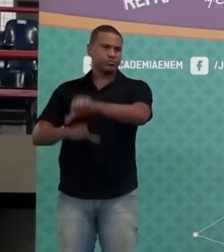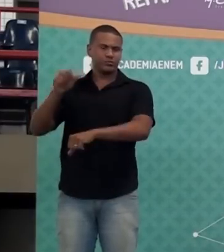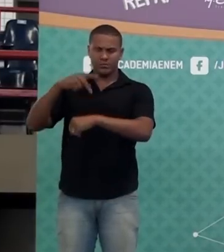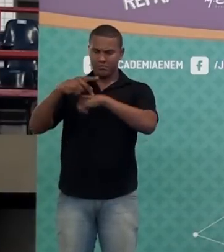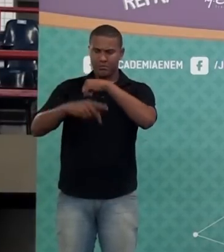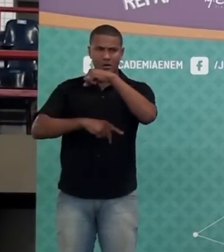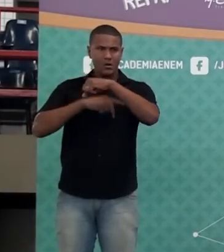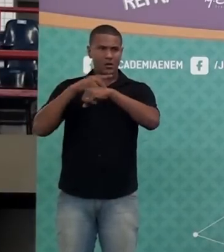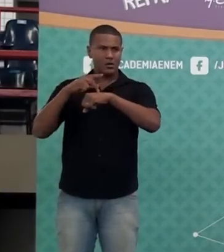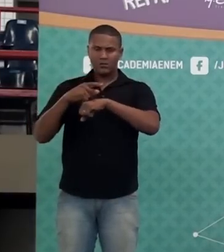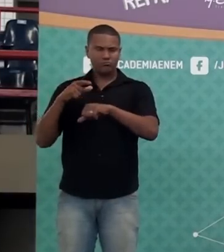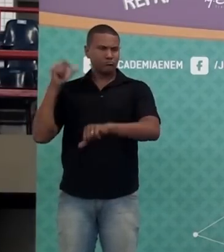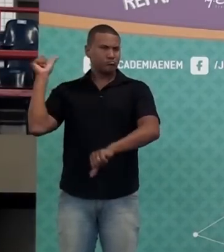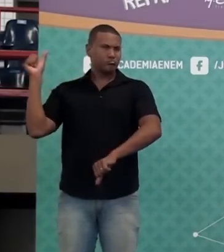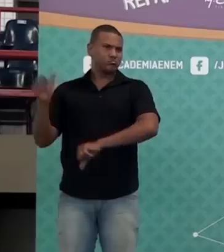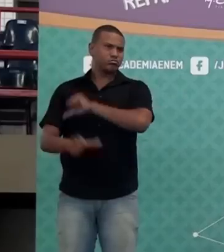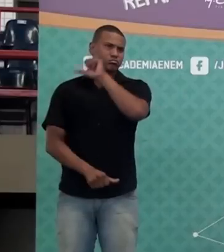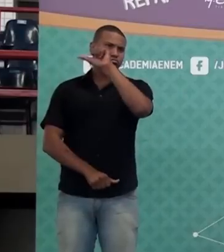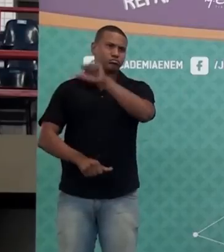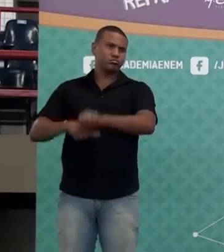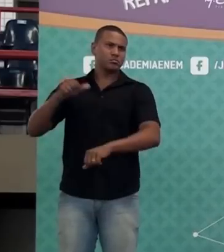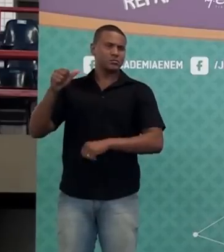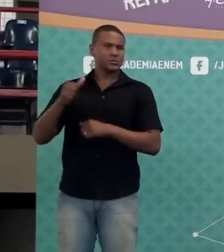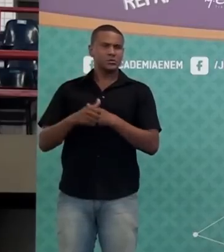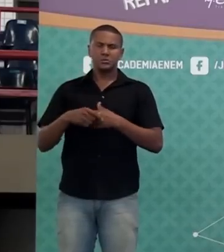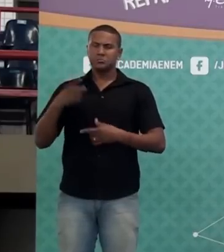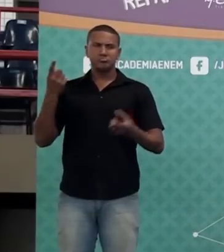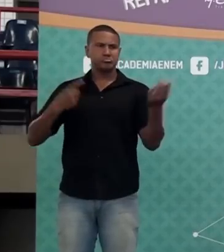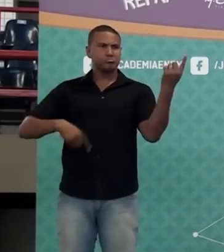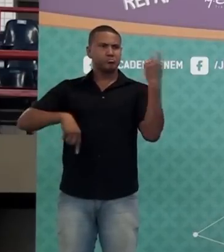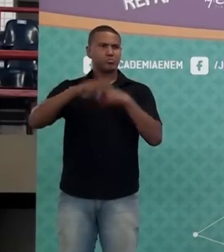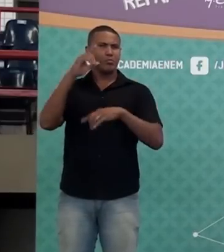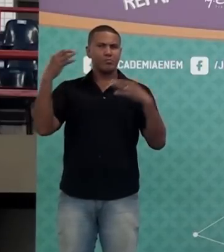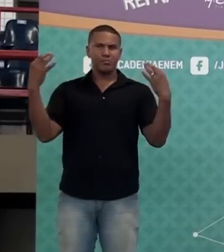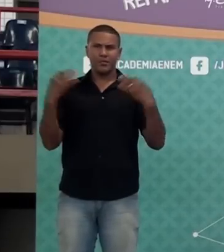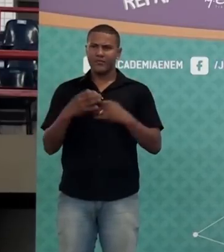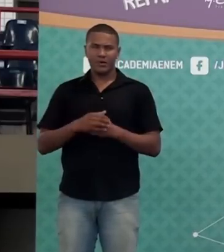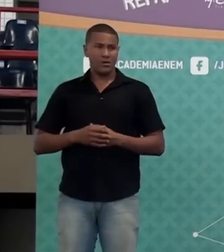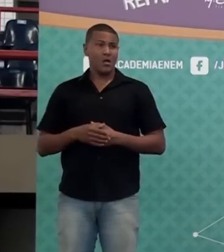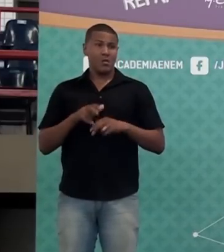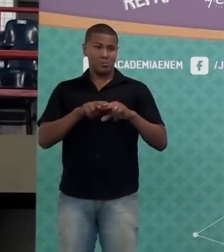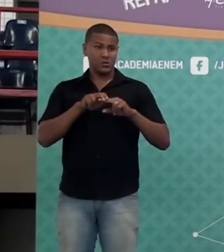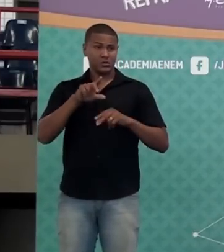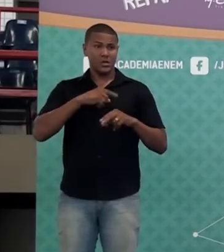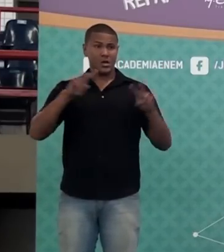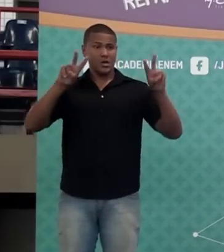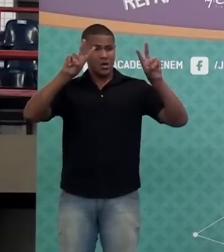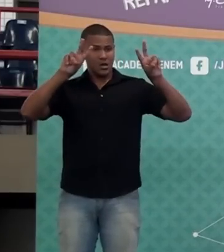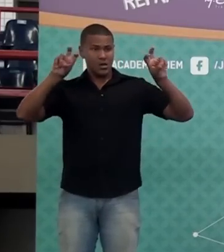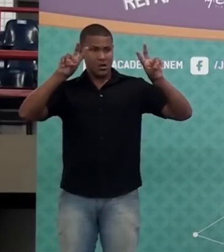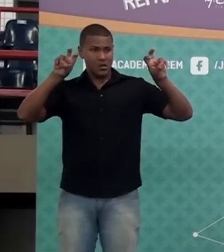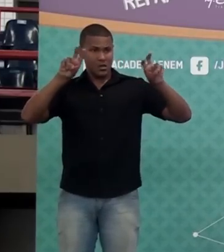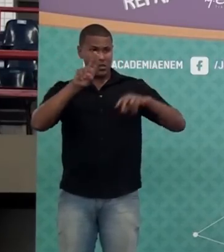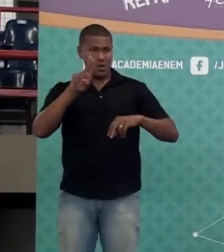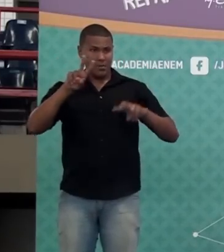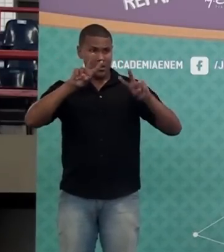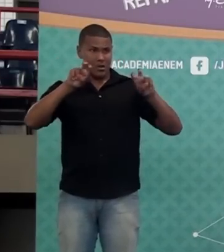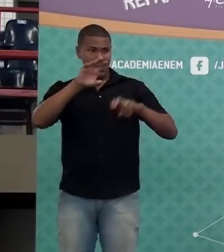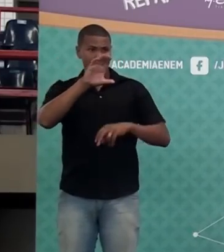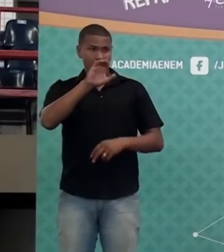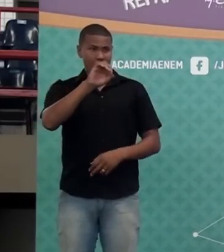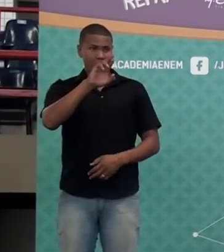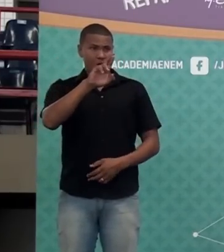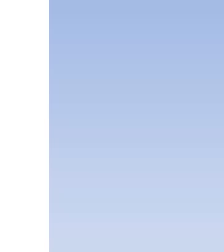país através da educação. Então, quem for usar o nome Coreia, não tem mais acento, porque é um paroxítono